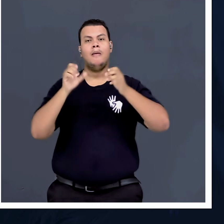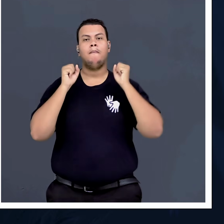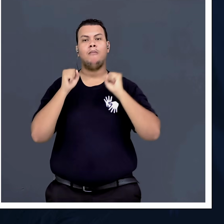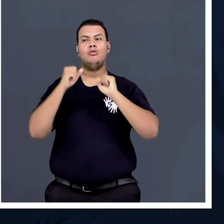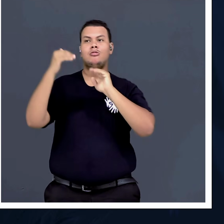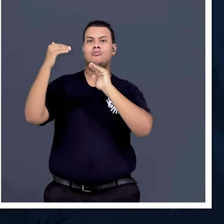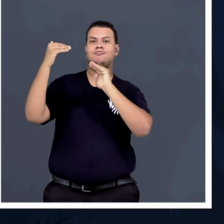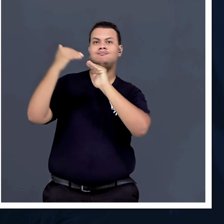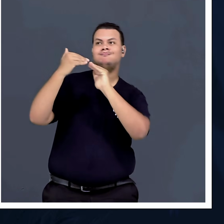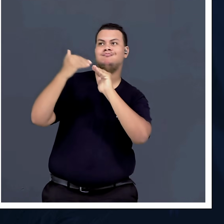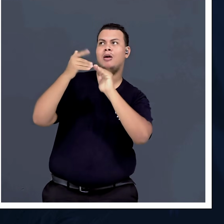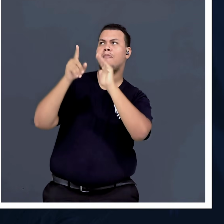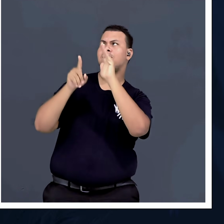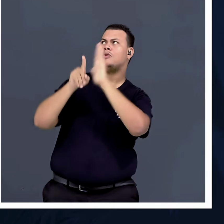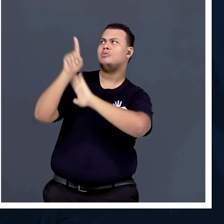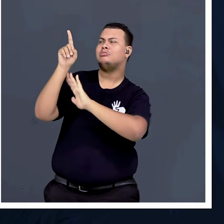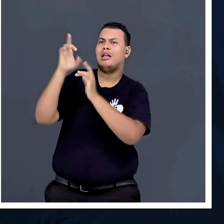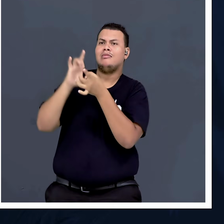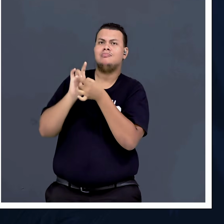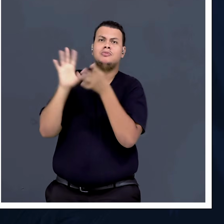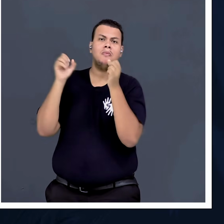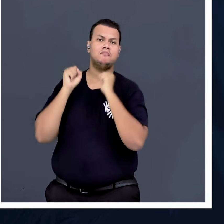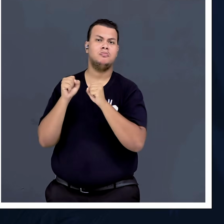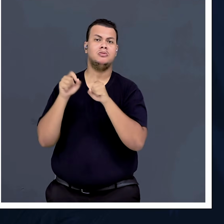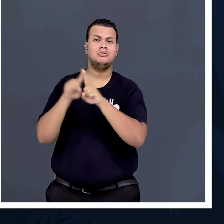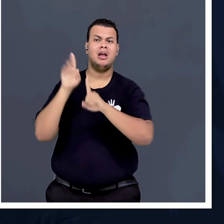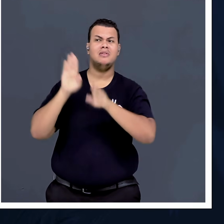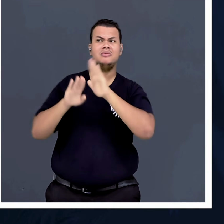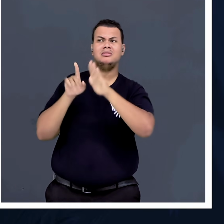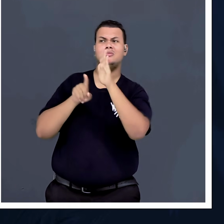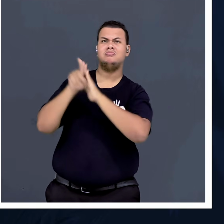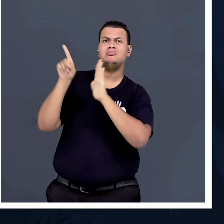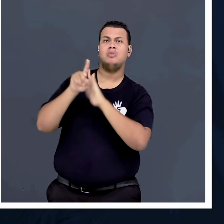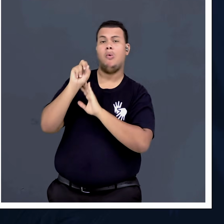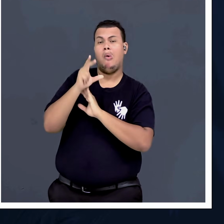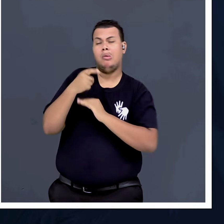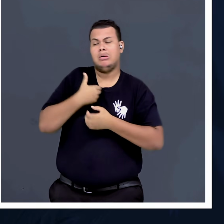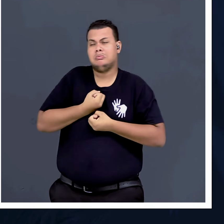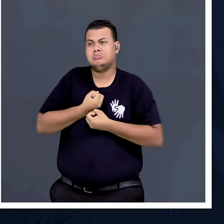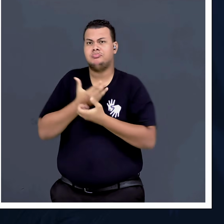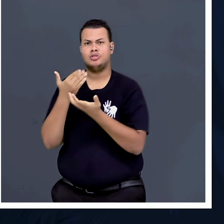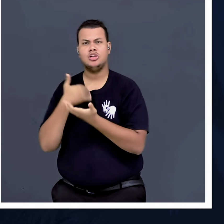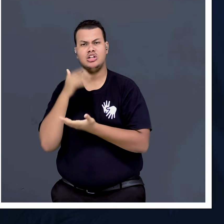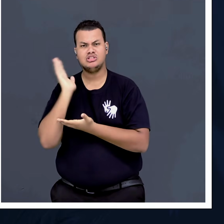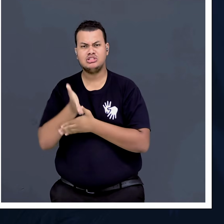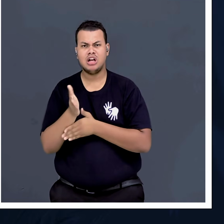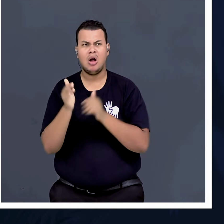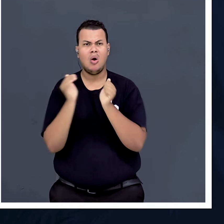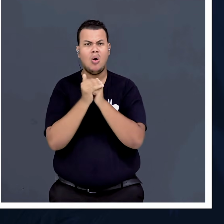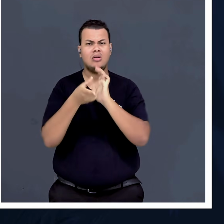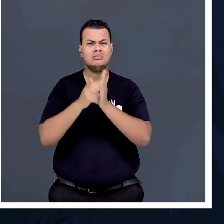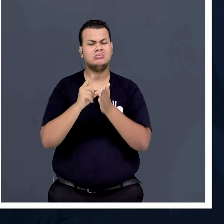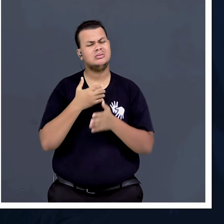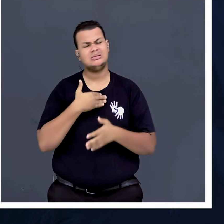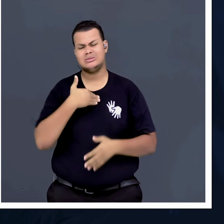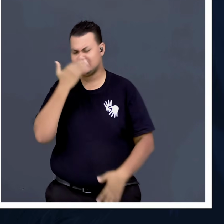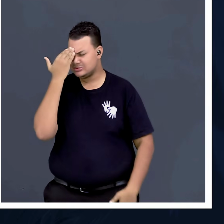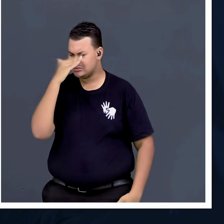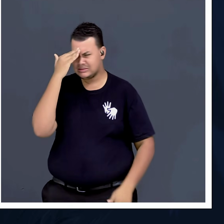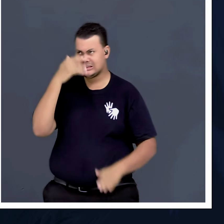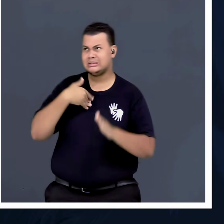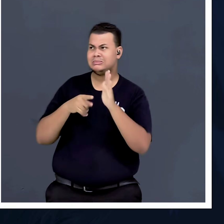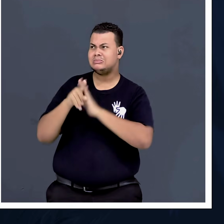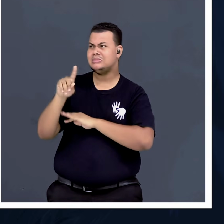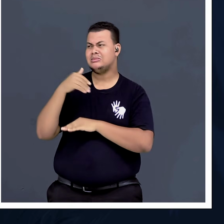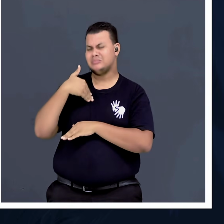entender, para perguntar, até para questionar, desabafar. Eu já fiz orações dizendo ao Senhor, Pai, não estou entendendo